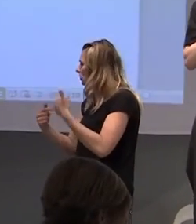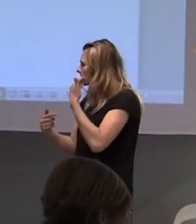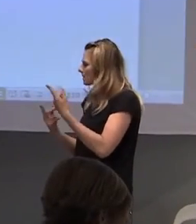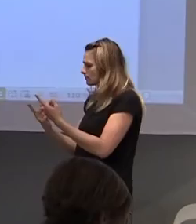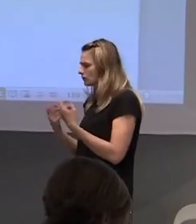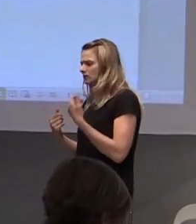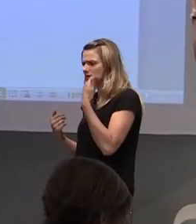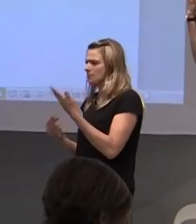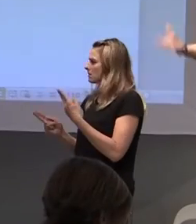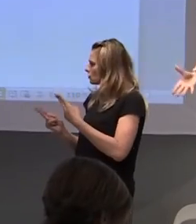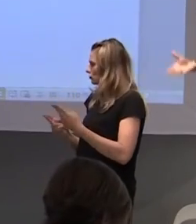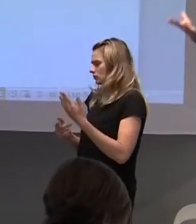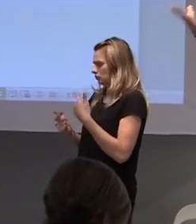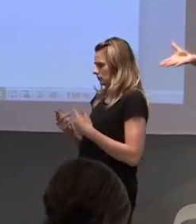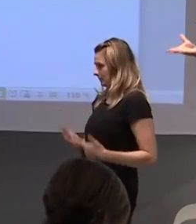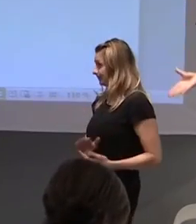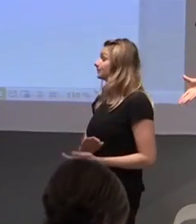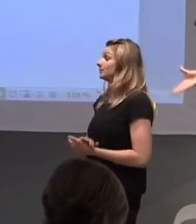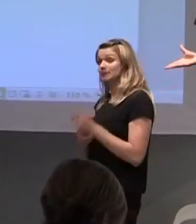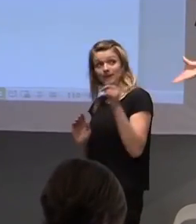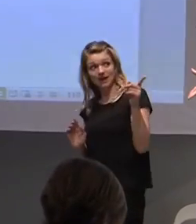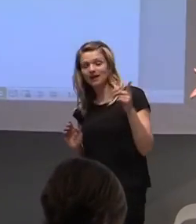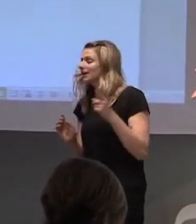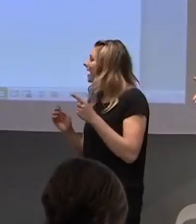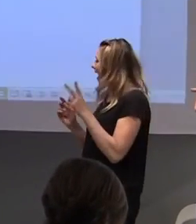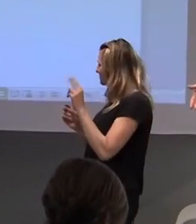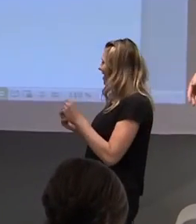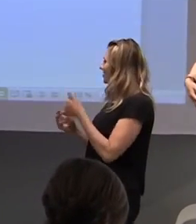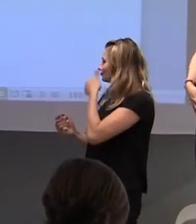tady objevila přání do příštího roku, do školního roku